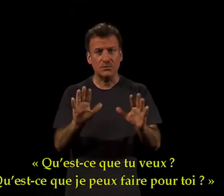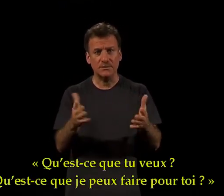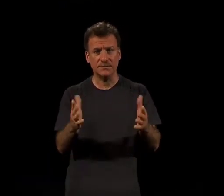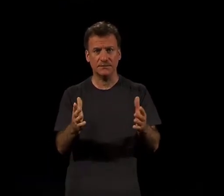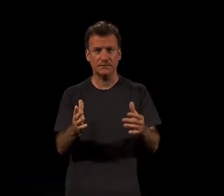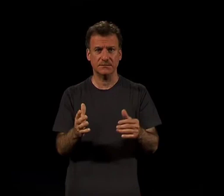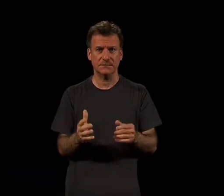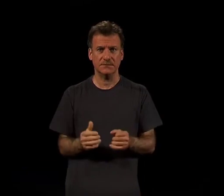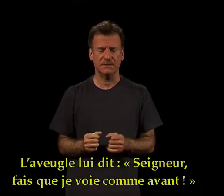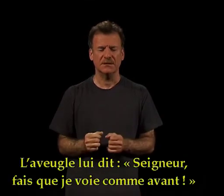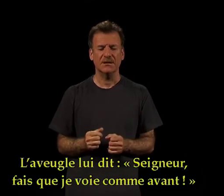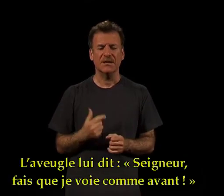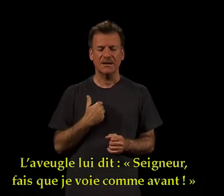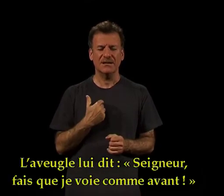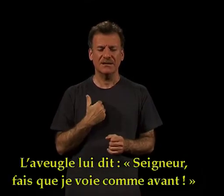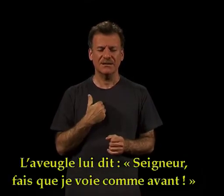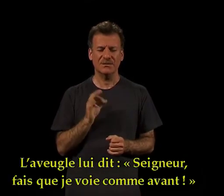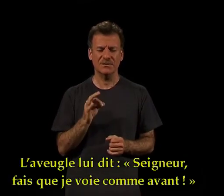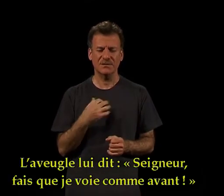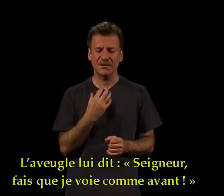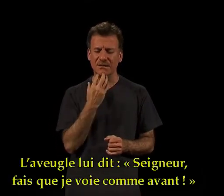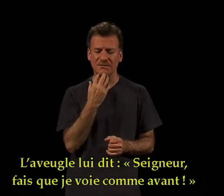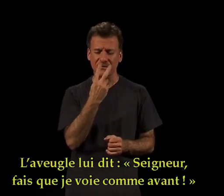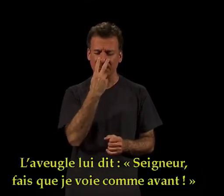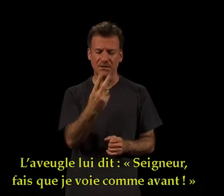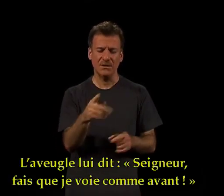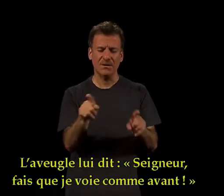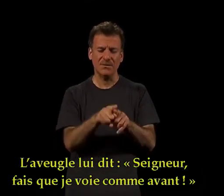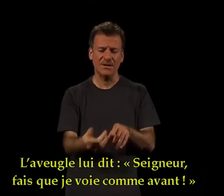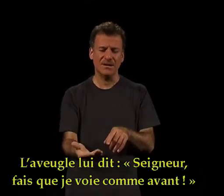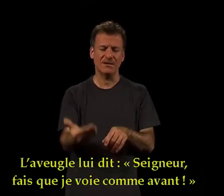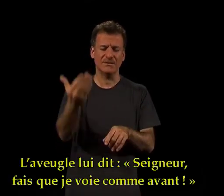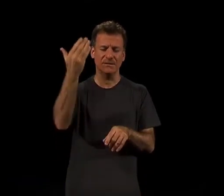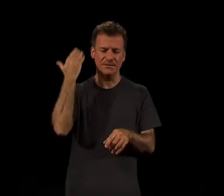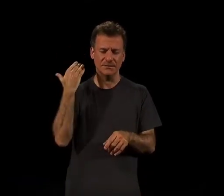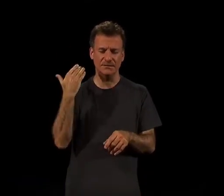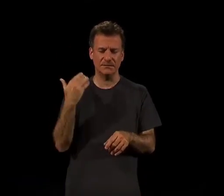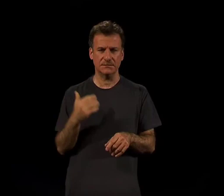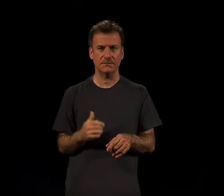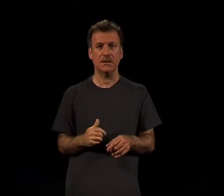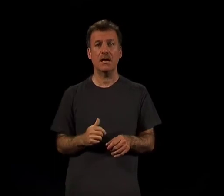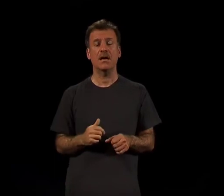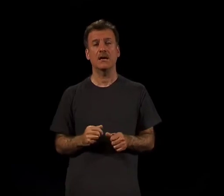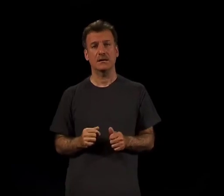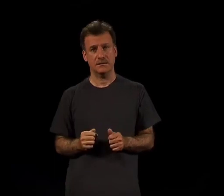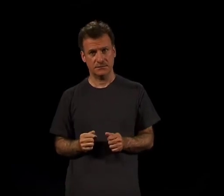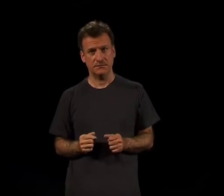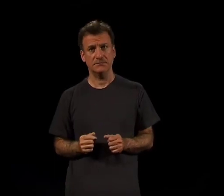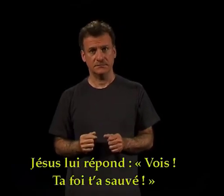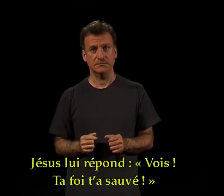? »'est-ce que je peux faire pour toi ? » L'aveugle lui dit « Seigneur, fais que je vois comme avant ! » Jésus